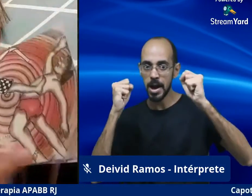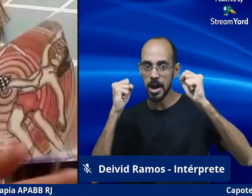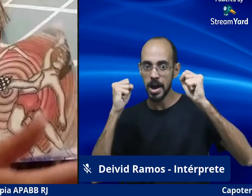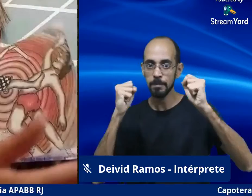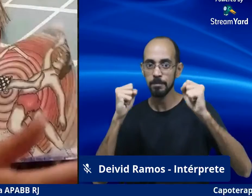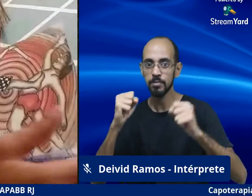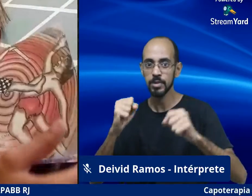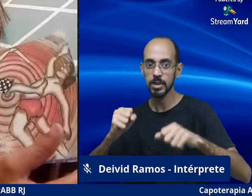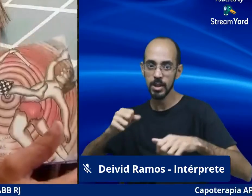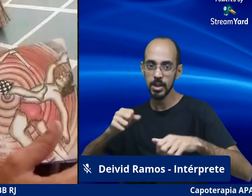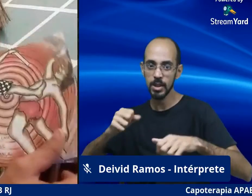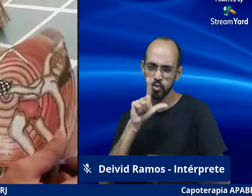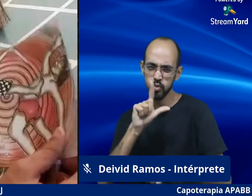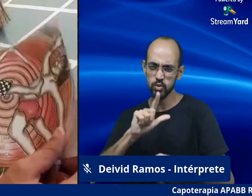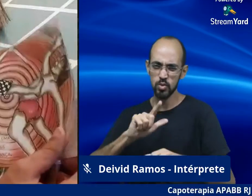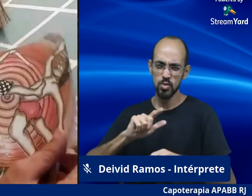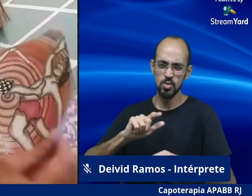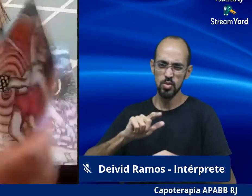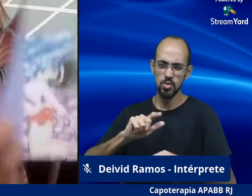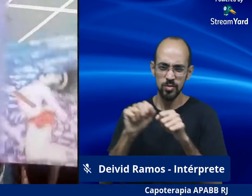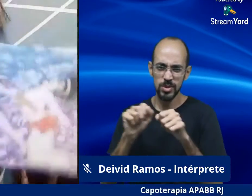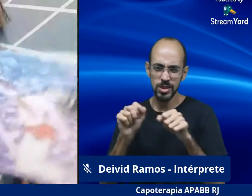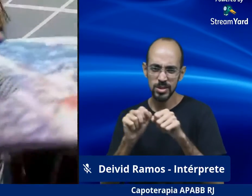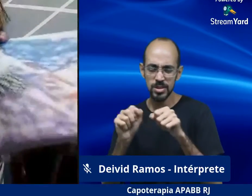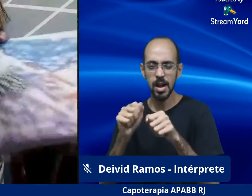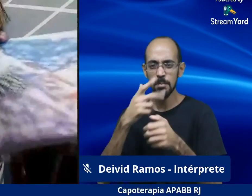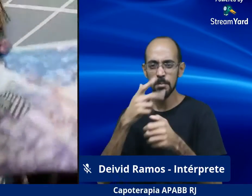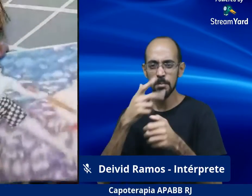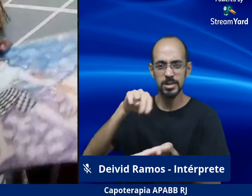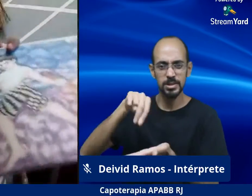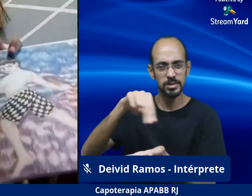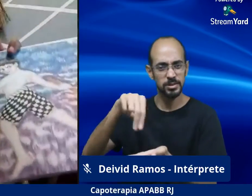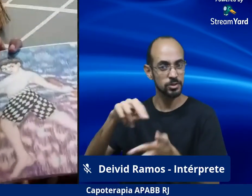atacando, né, mas de uma forma diferente.